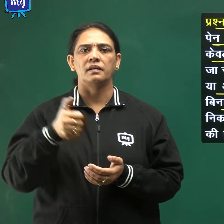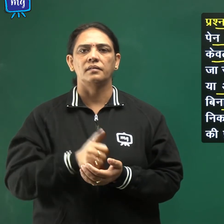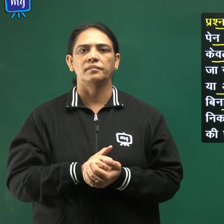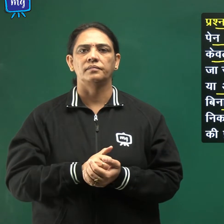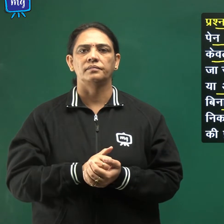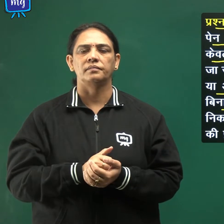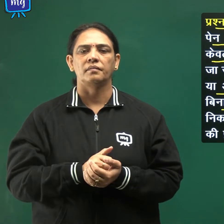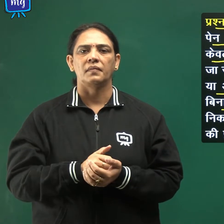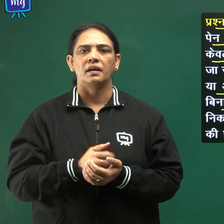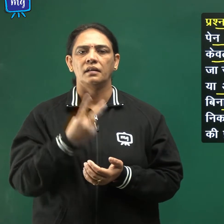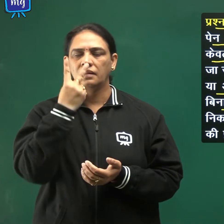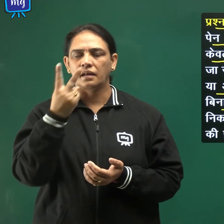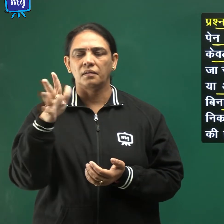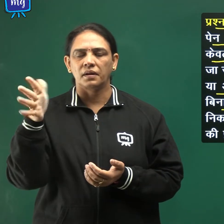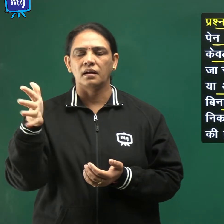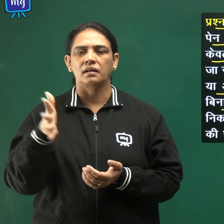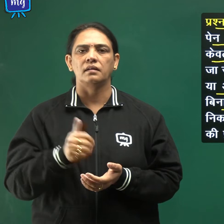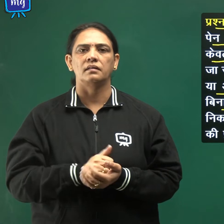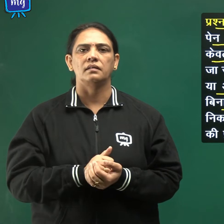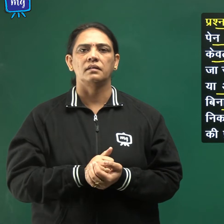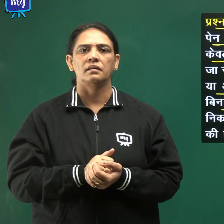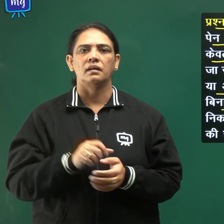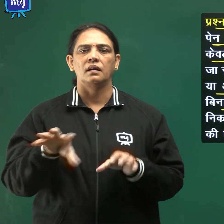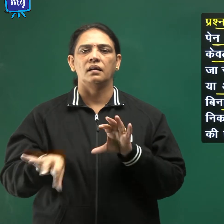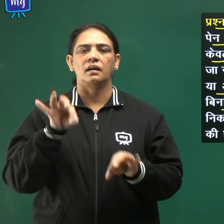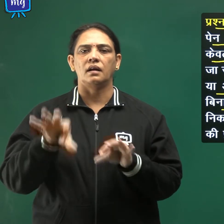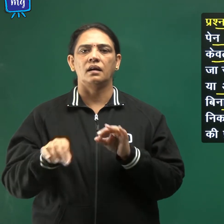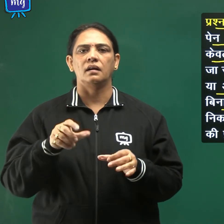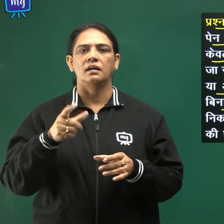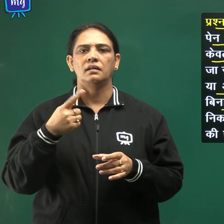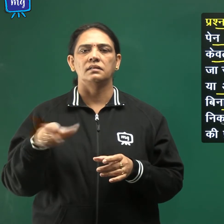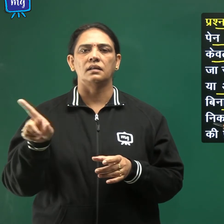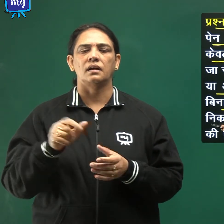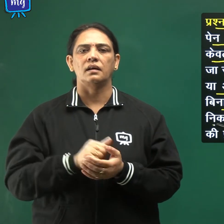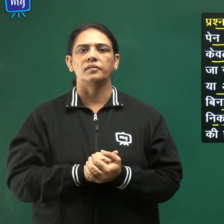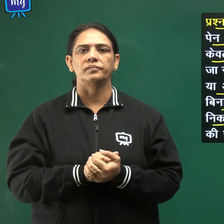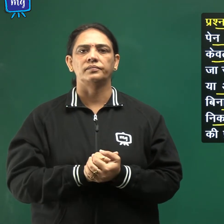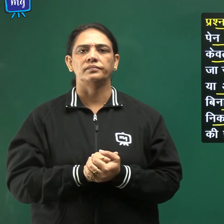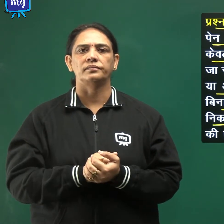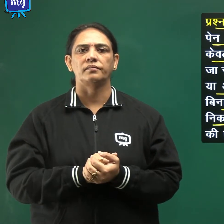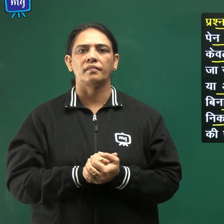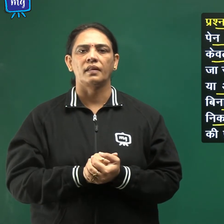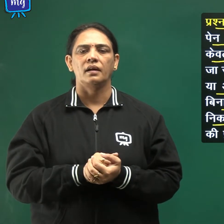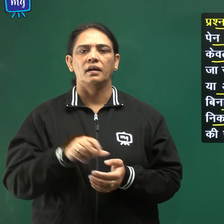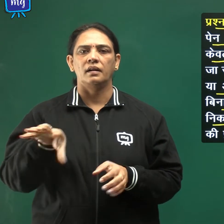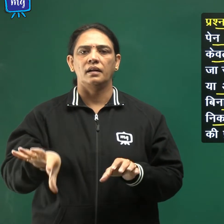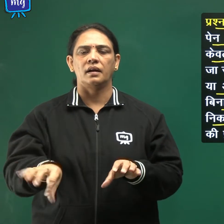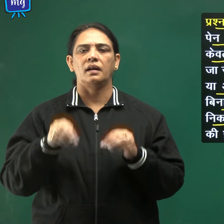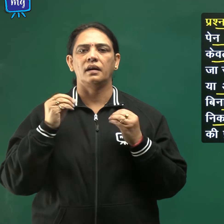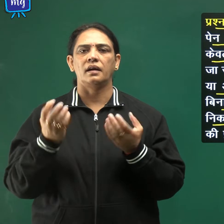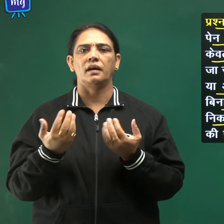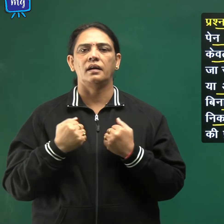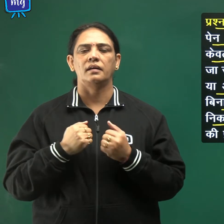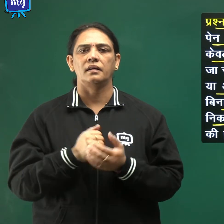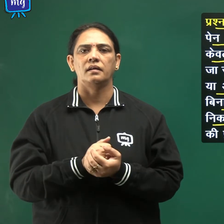बिना देखे को निकाला जाता है निकाले गए